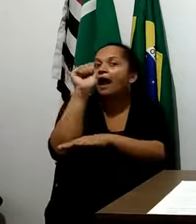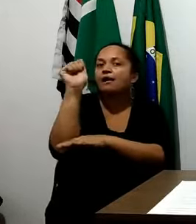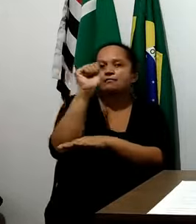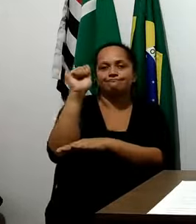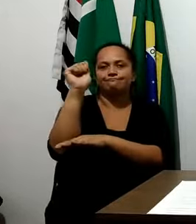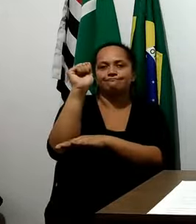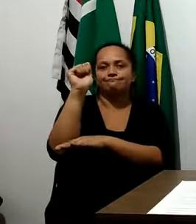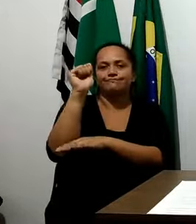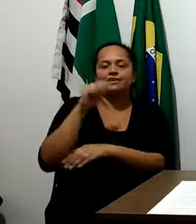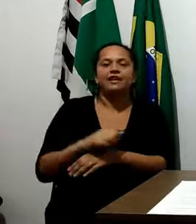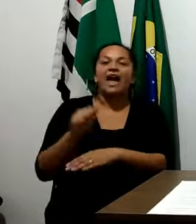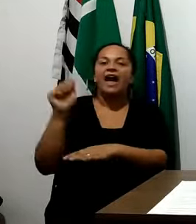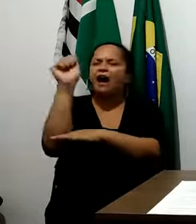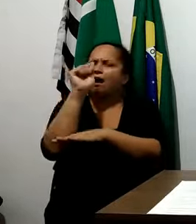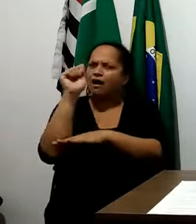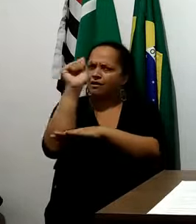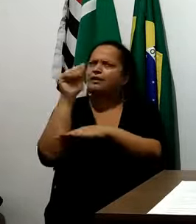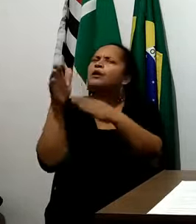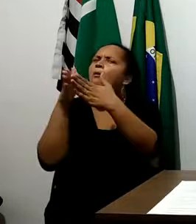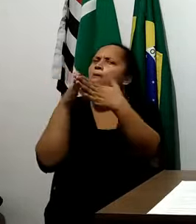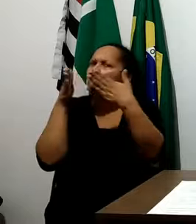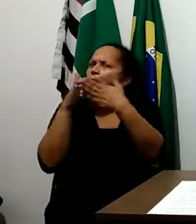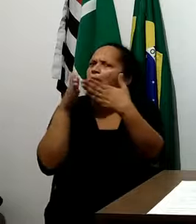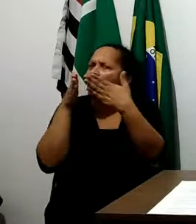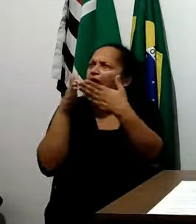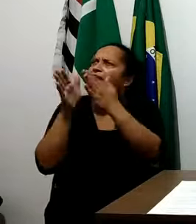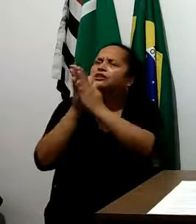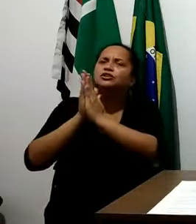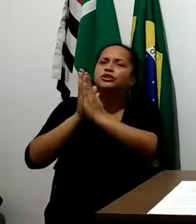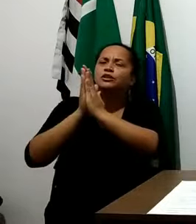Abraão intercede pelo seu sobrinho Ló.